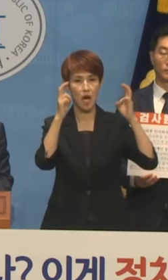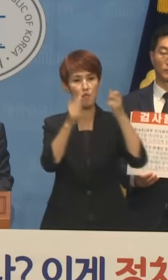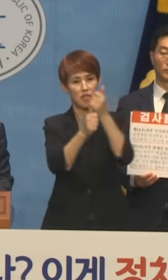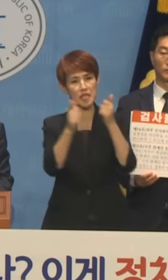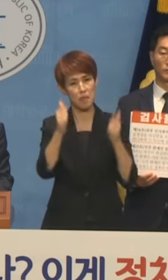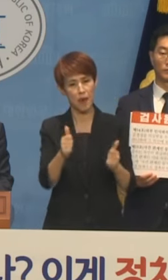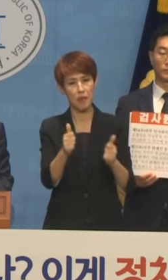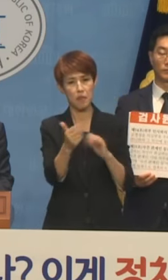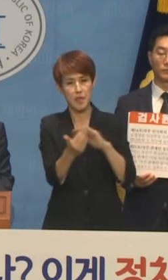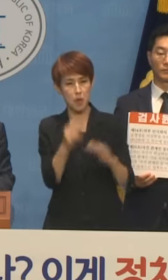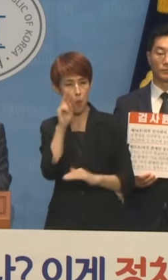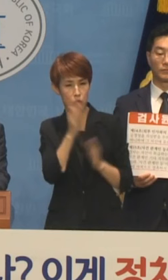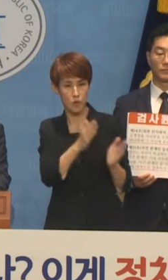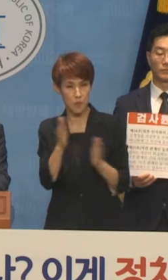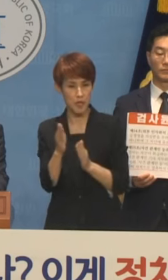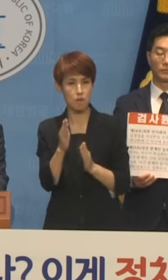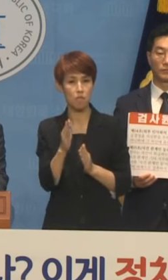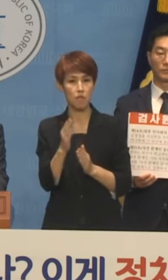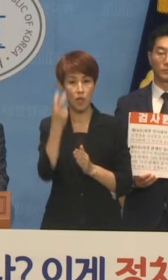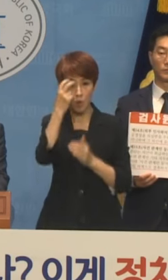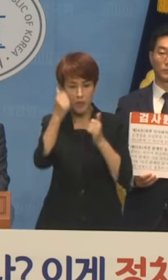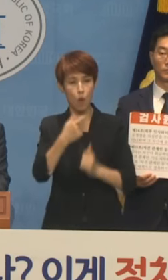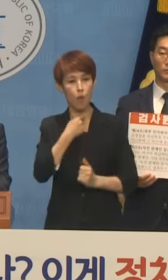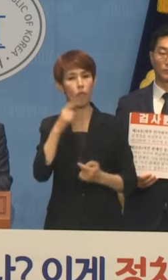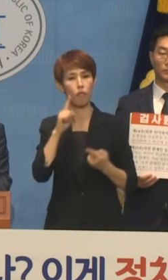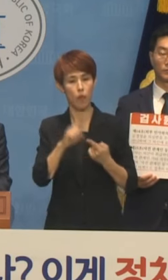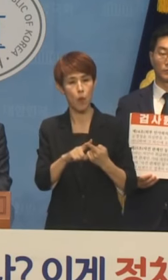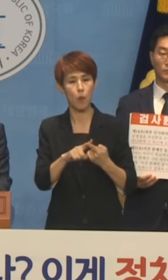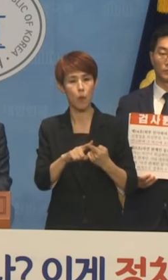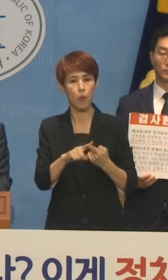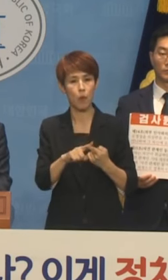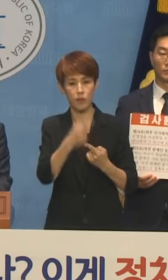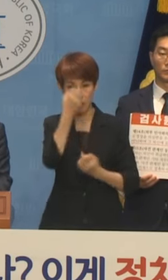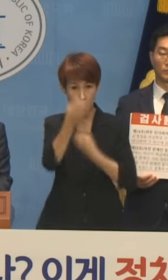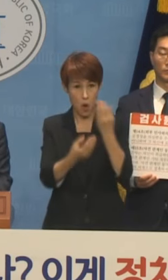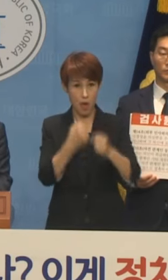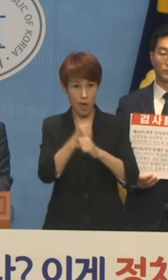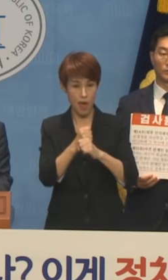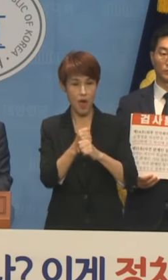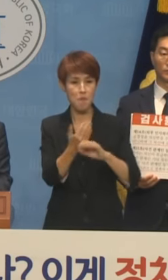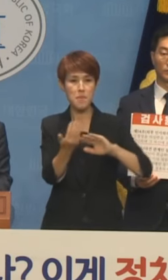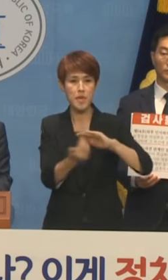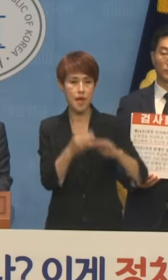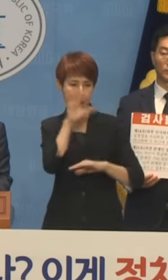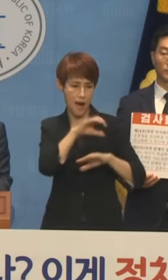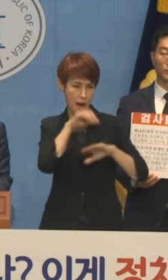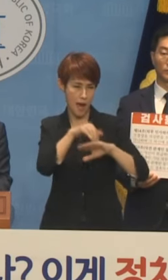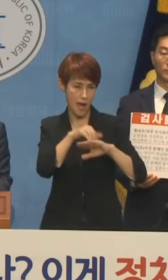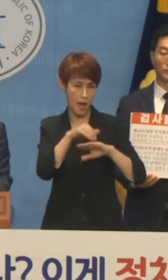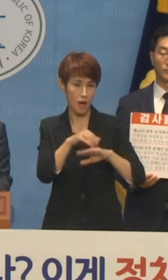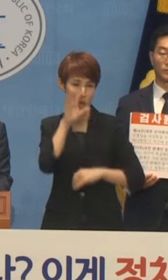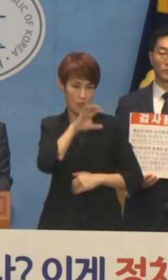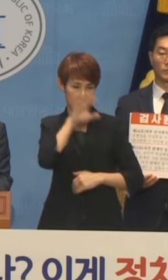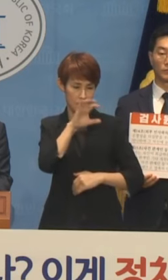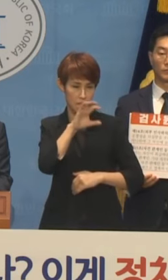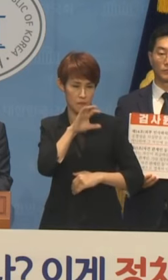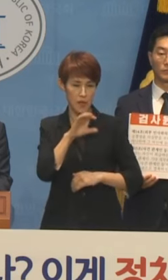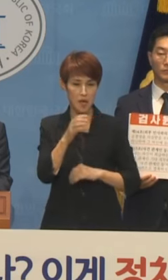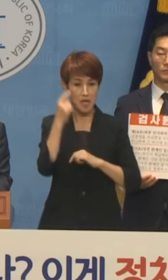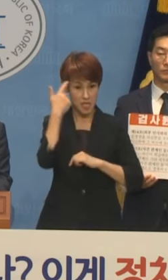재판을 대비하여 검찰 측이 바라는 대로 법정 증언하도록 미리 질문과